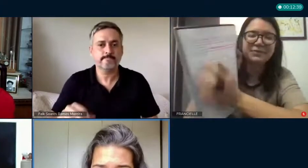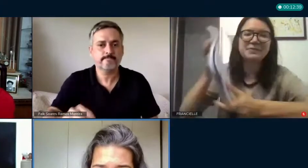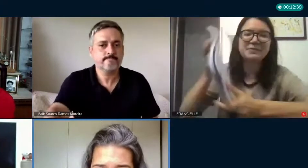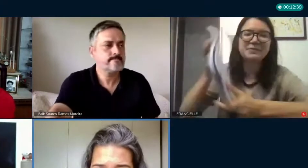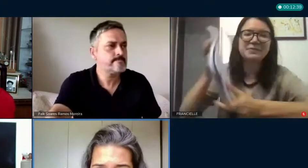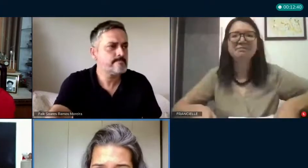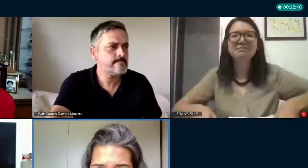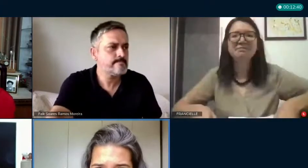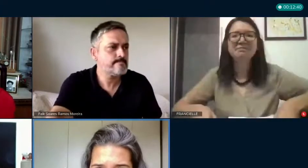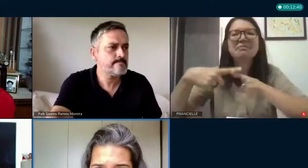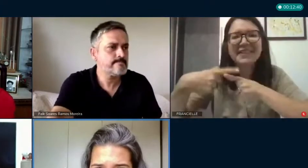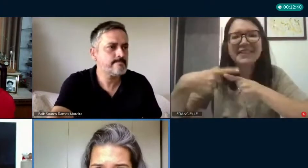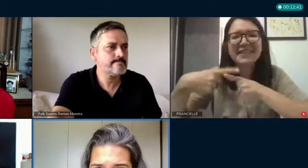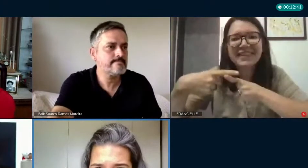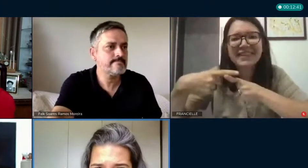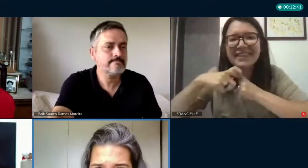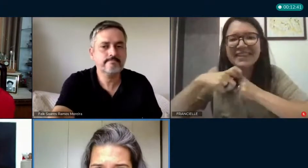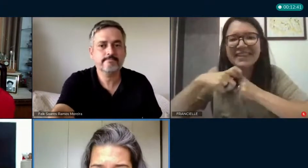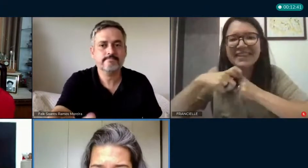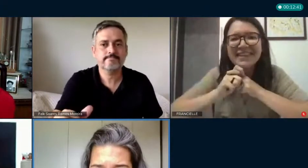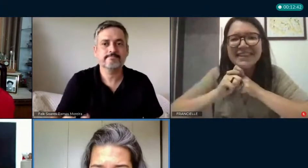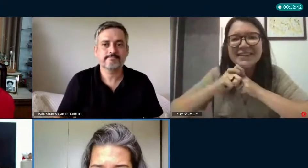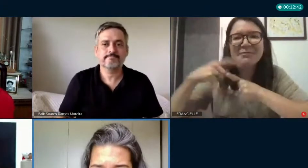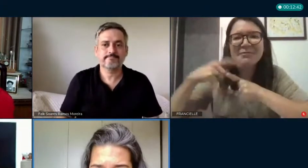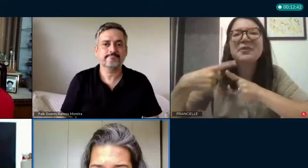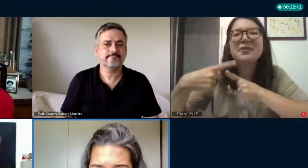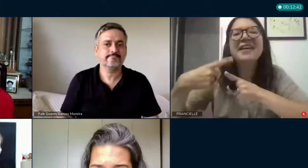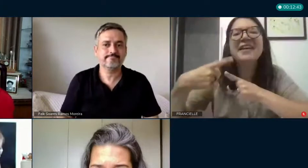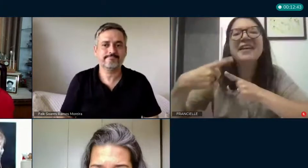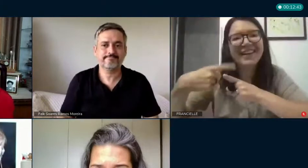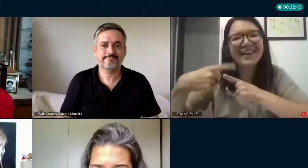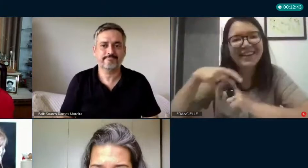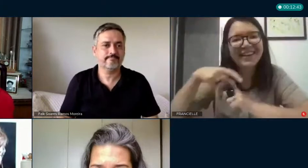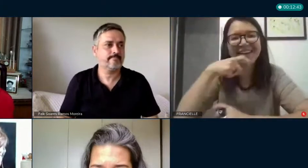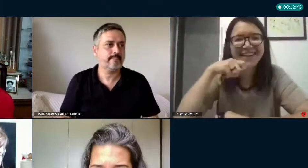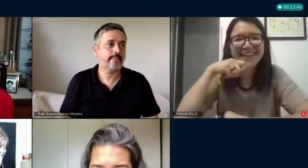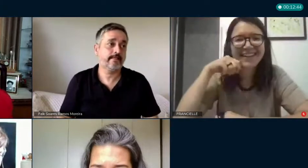Então a gente tem também essa citação em inglês aqui.